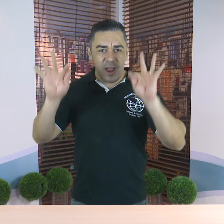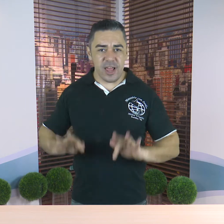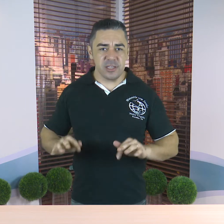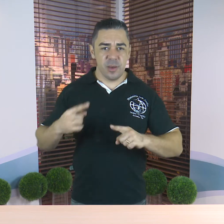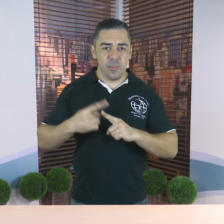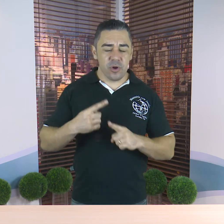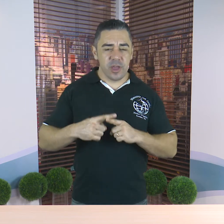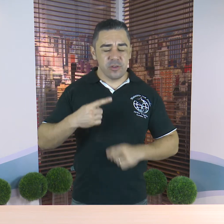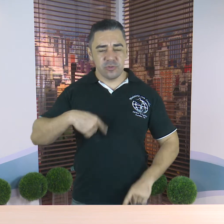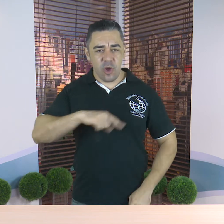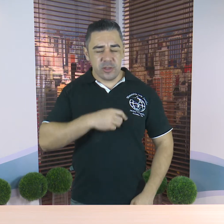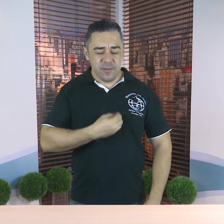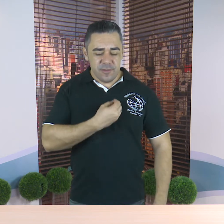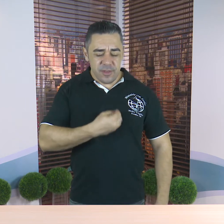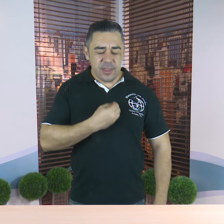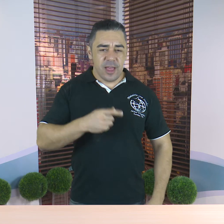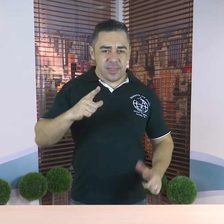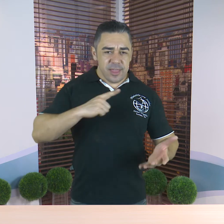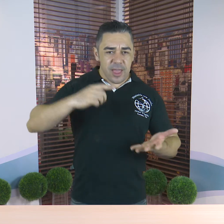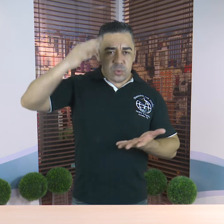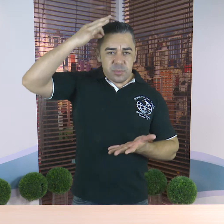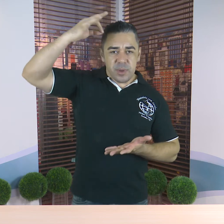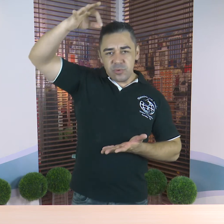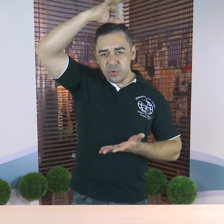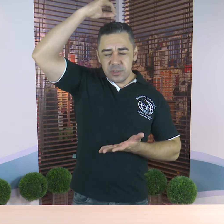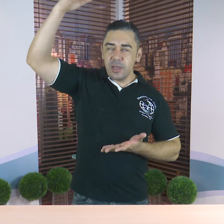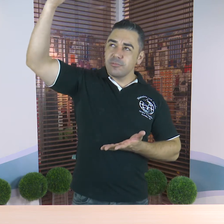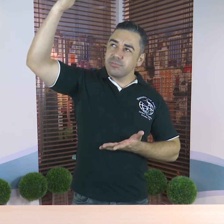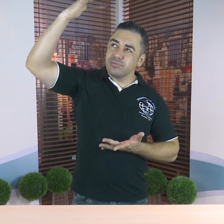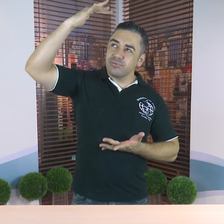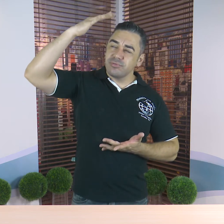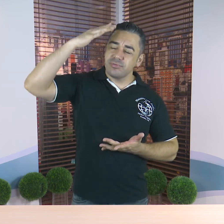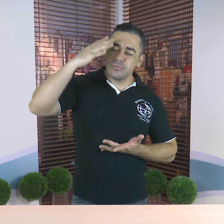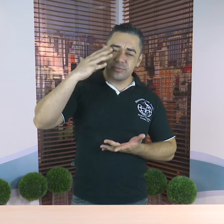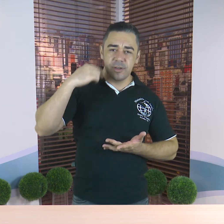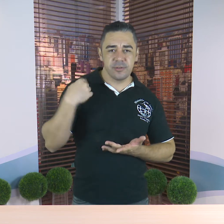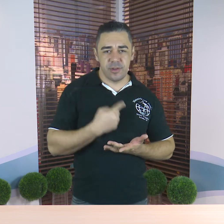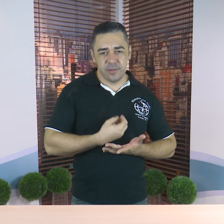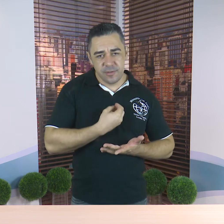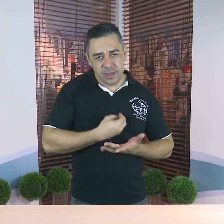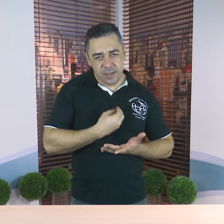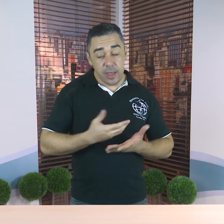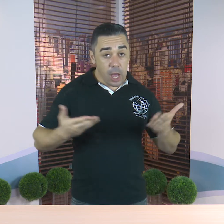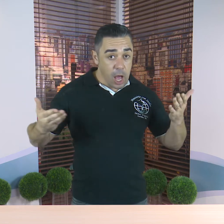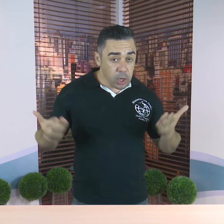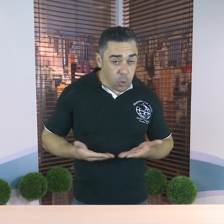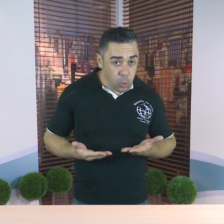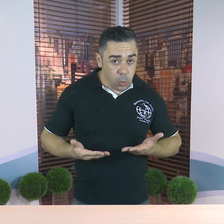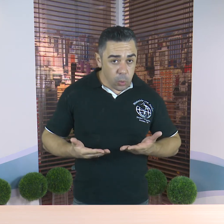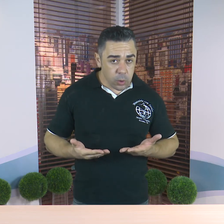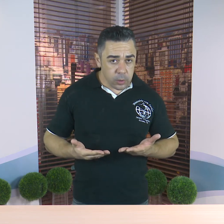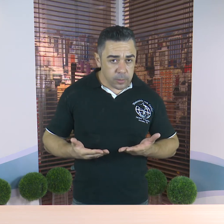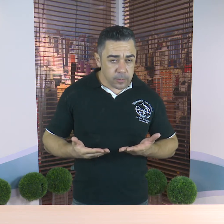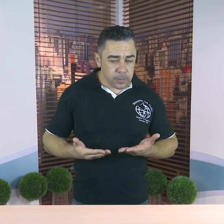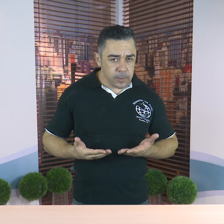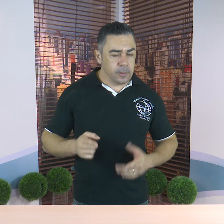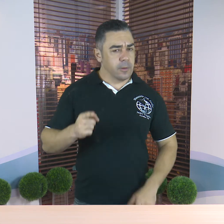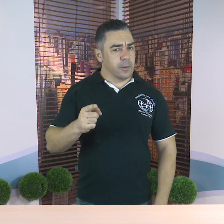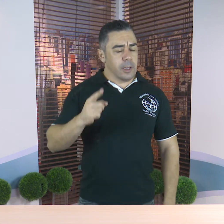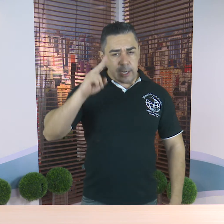porque sobre vós repousa o Espírito da glória de Deus. No presente, vamos lembrar daqueles